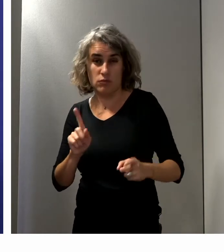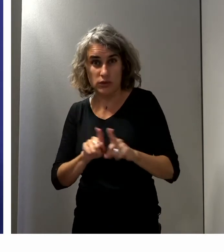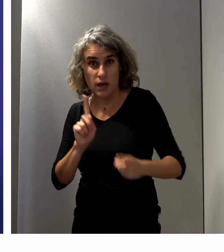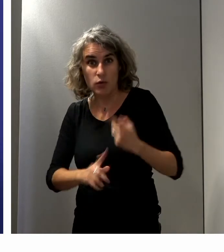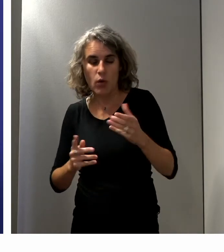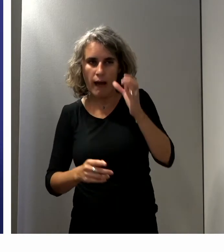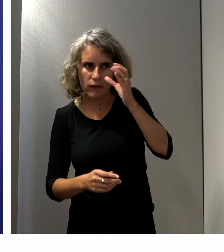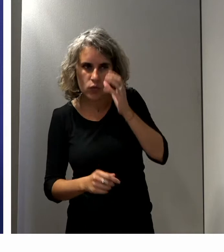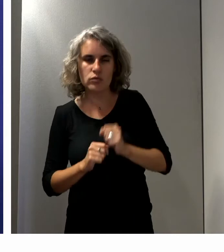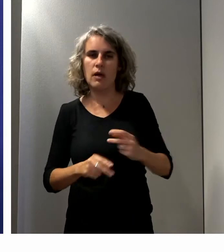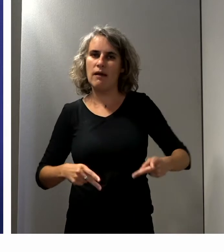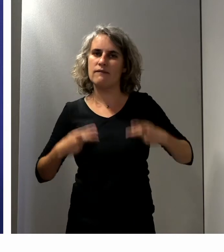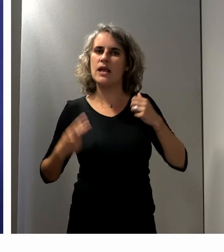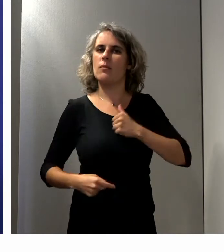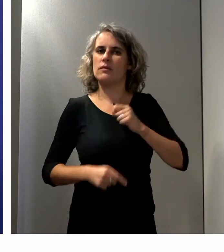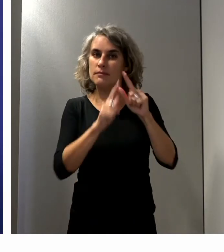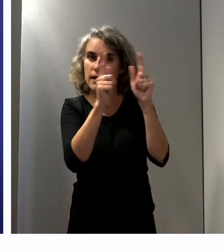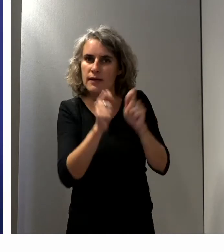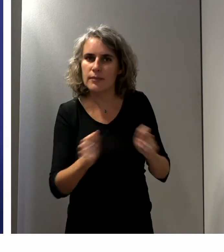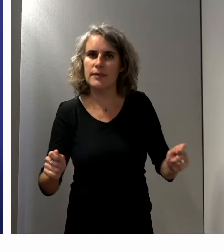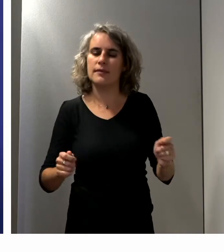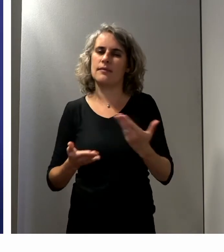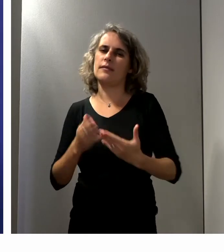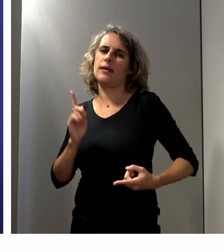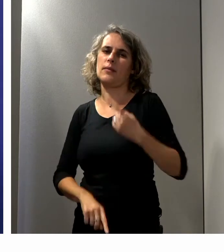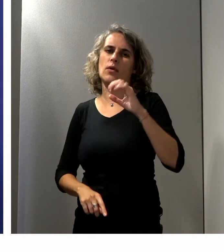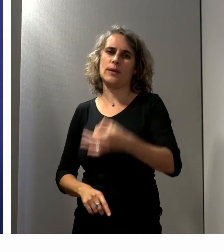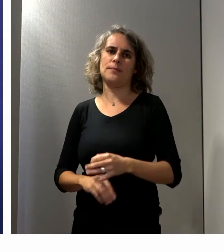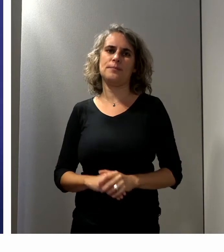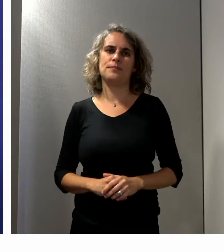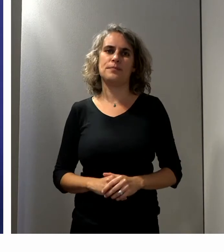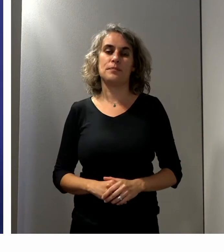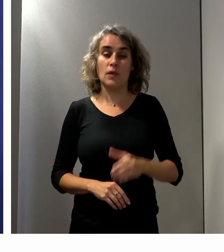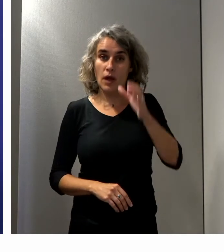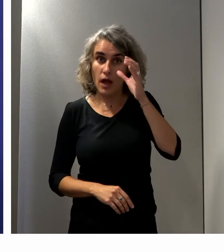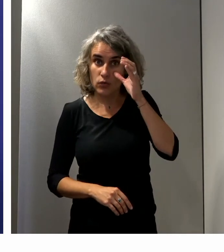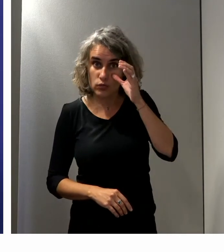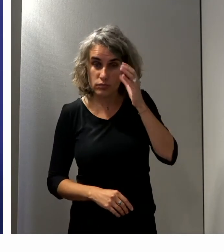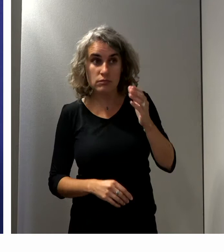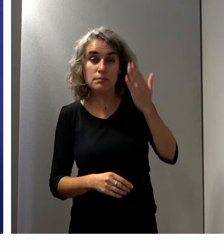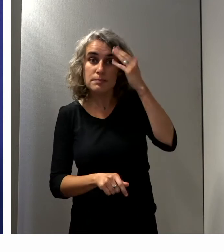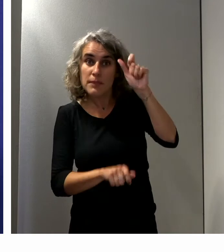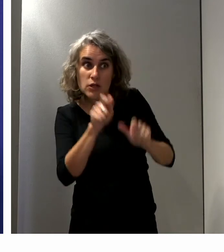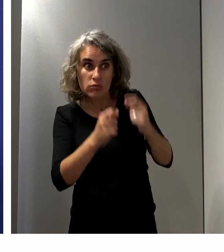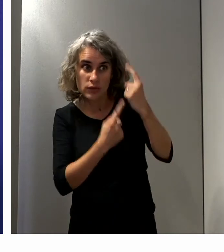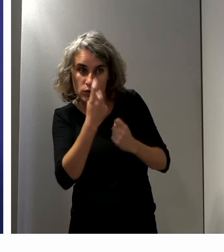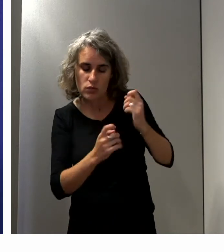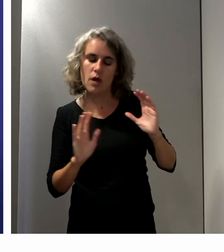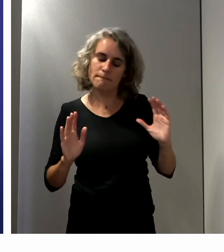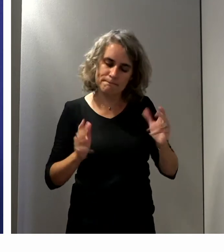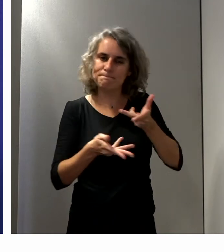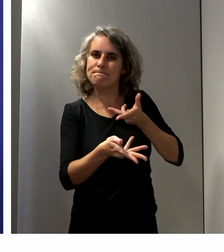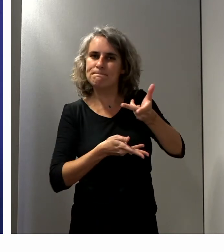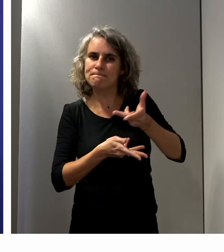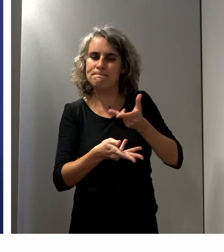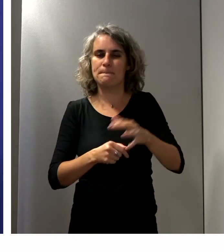vie intime, de l'intimité des personnes, une écoute et une ouverture pour répondre à leurs questions, la définition de